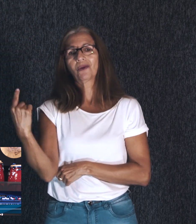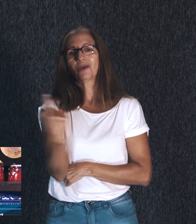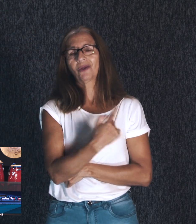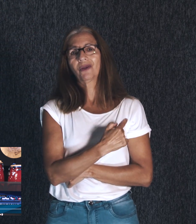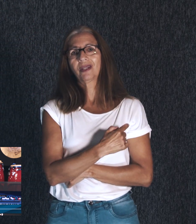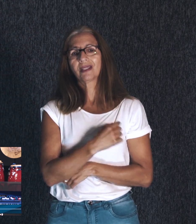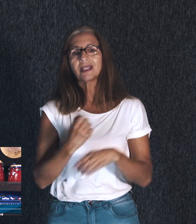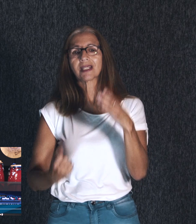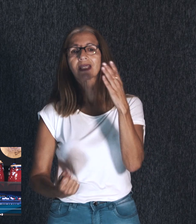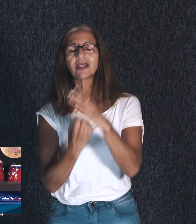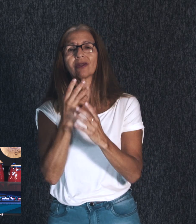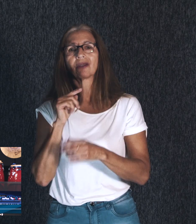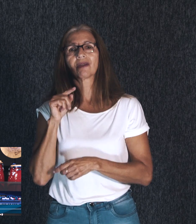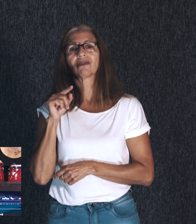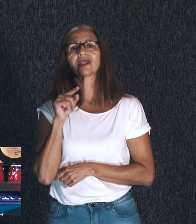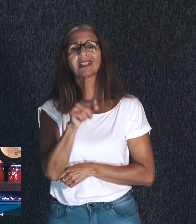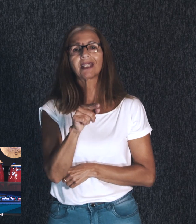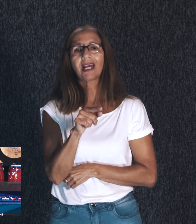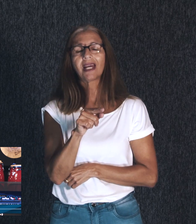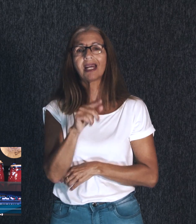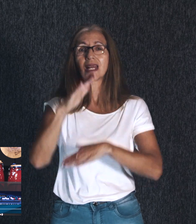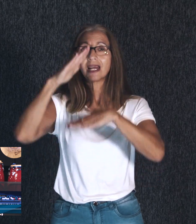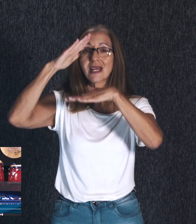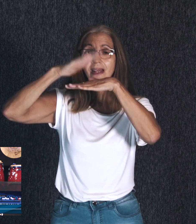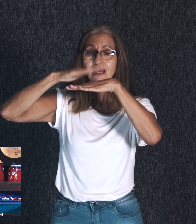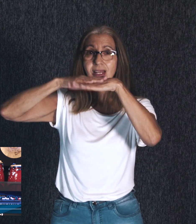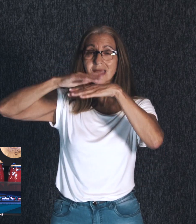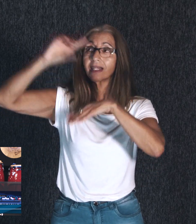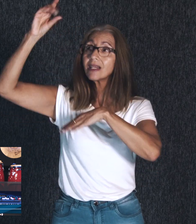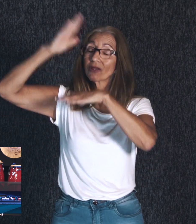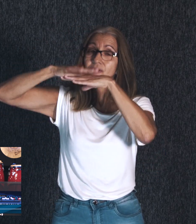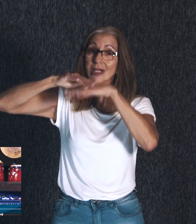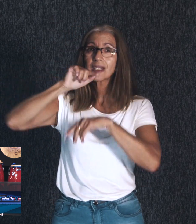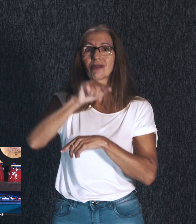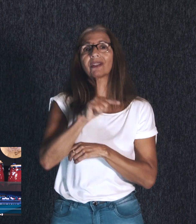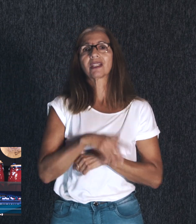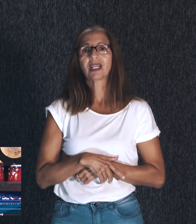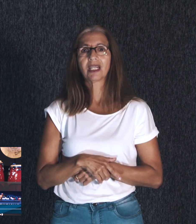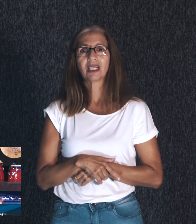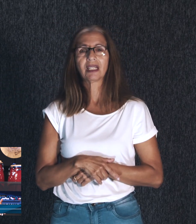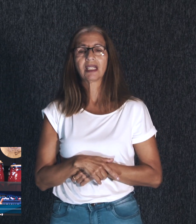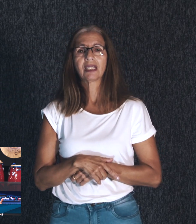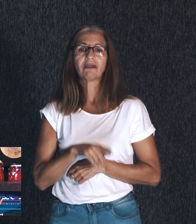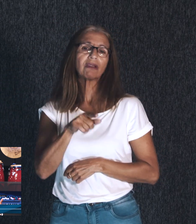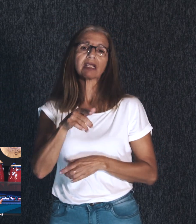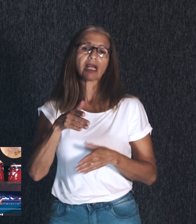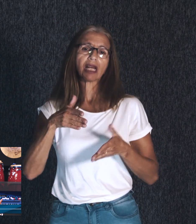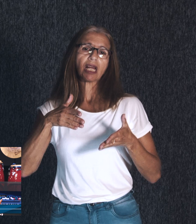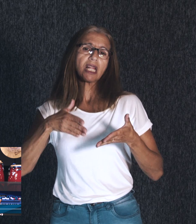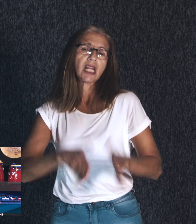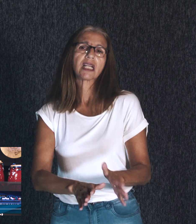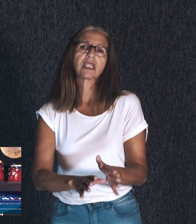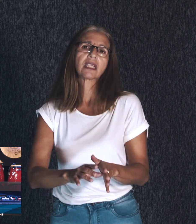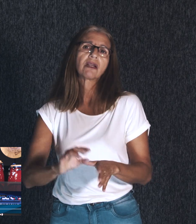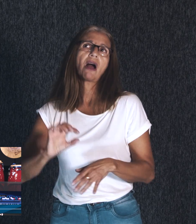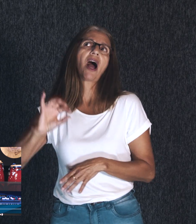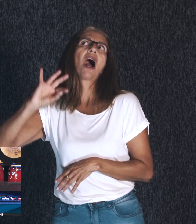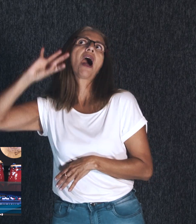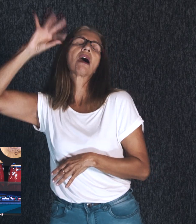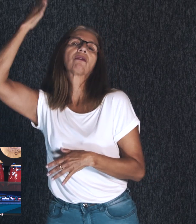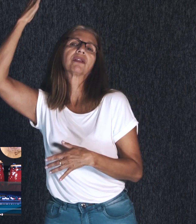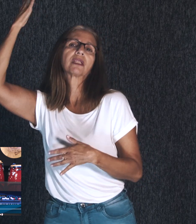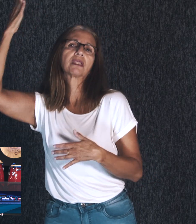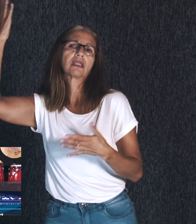Eu te criei. Não tenha medo, fui eu que te criei. Você não é produto de um acidente, mas eu